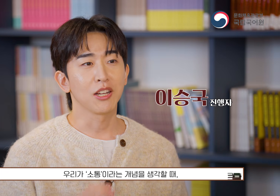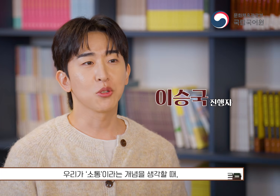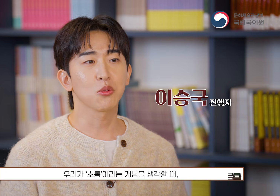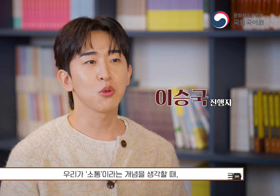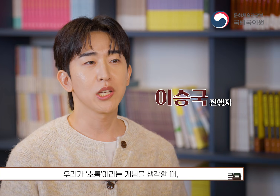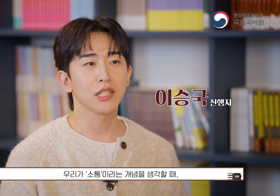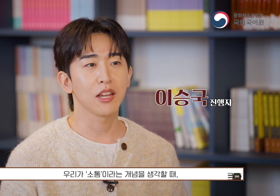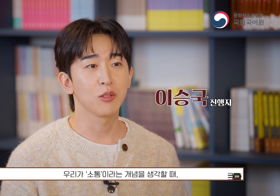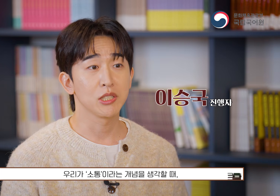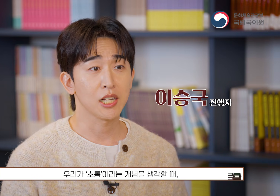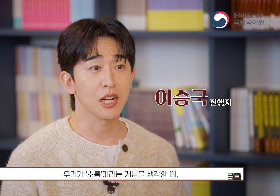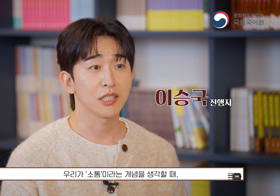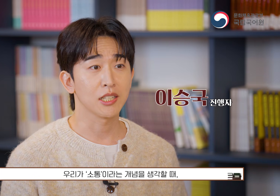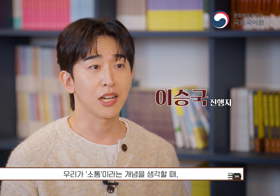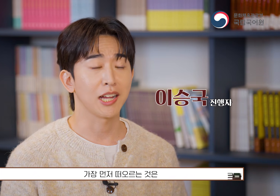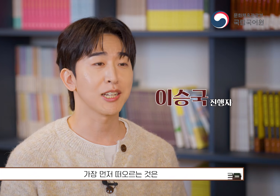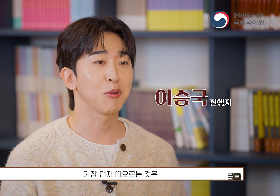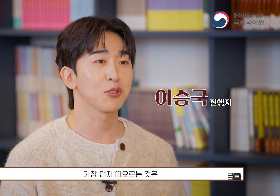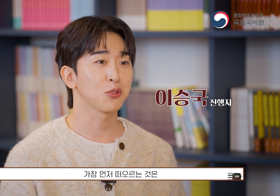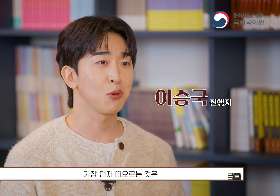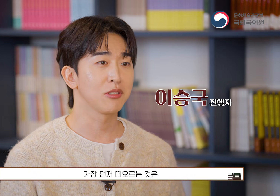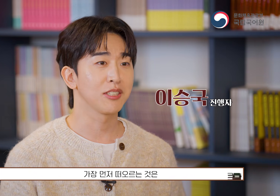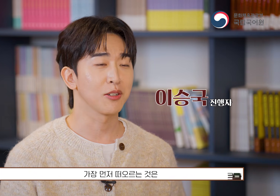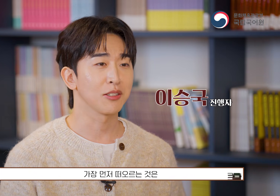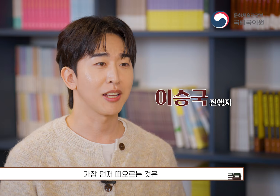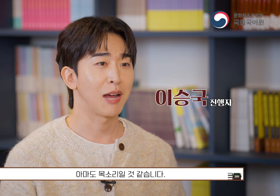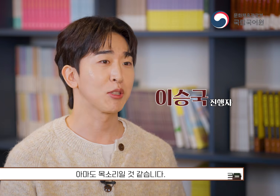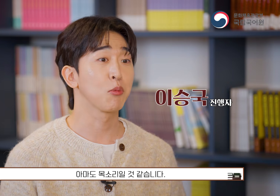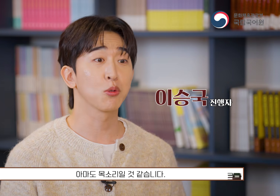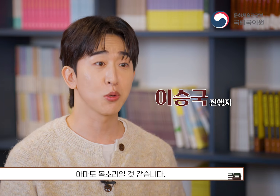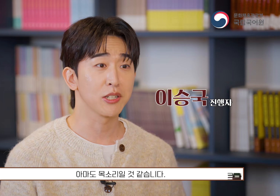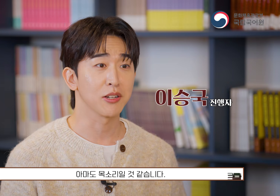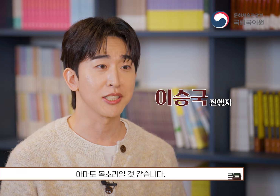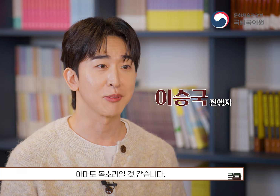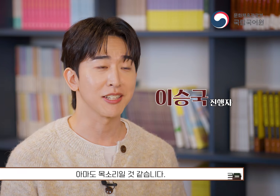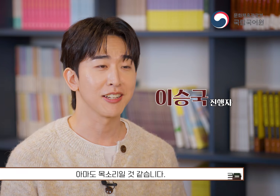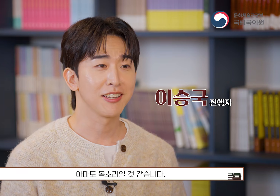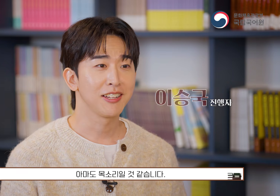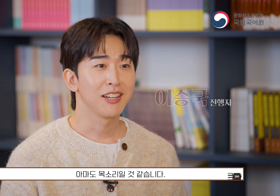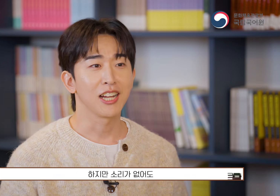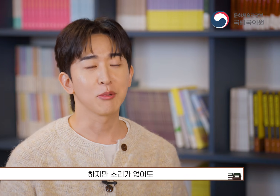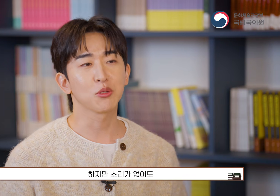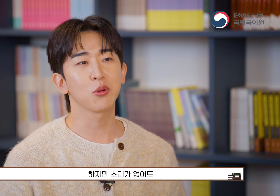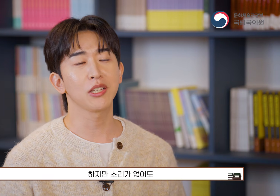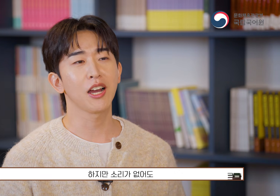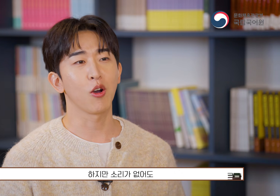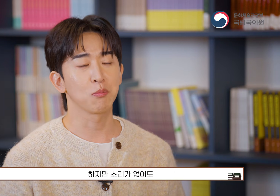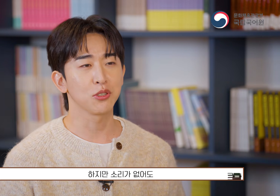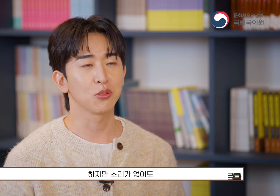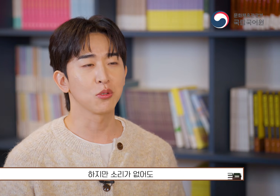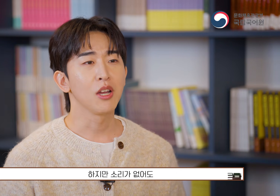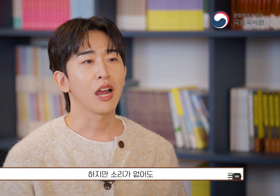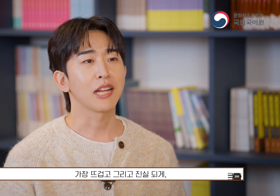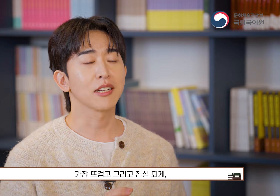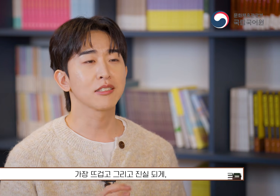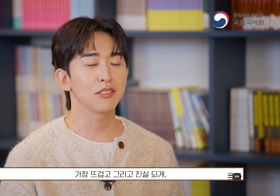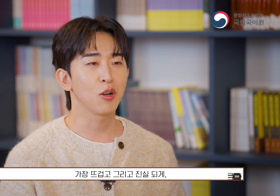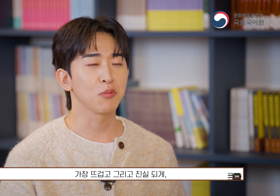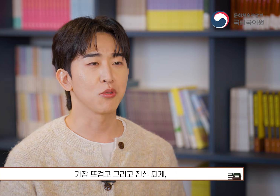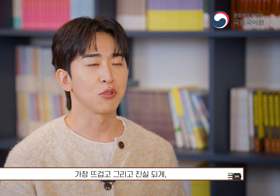우리가 소통이란 개념을 생각할 때 가장 먼저 떠오르는 건 아마도 목소리일 것 같습니다. 하지만 소리가 없이도 가장 뜨겁고